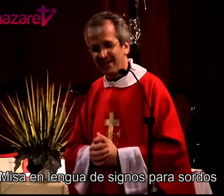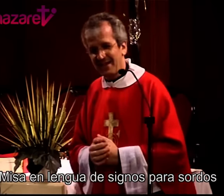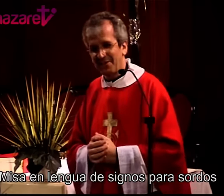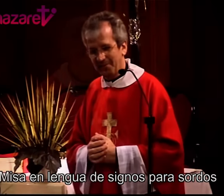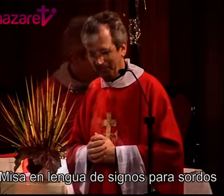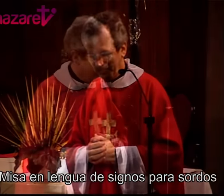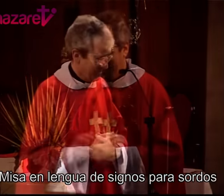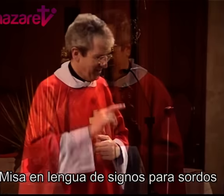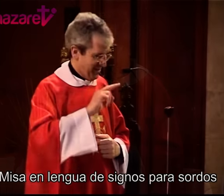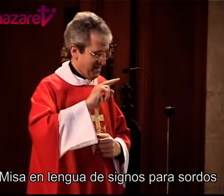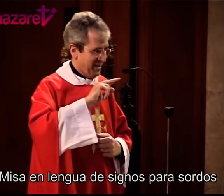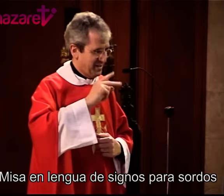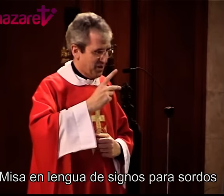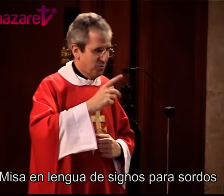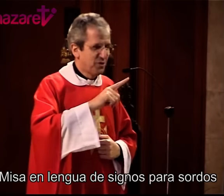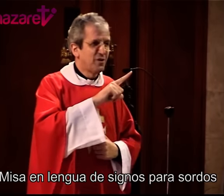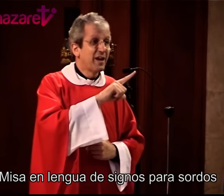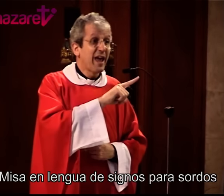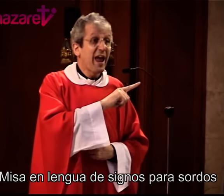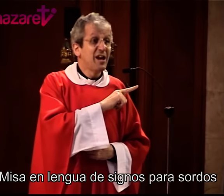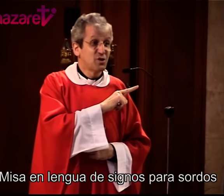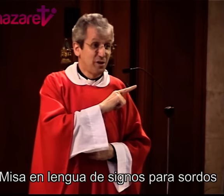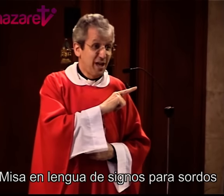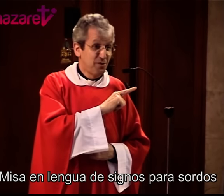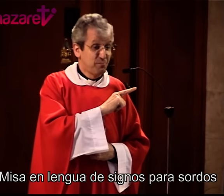estás haciendo? Segundo,